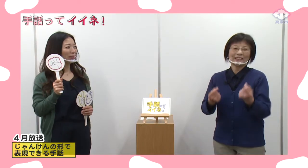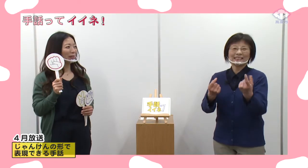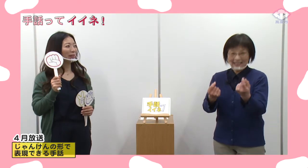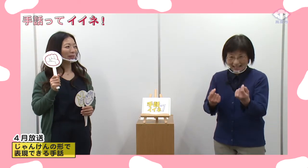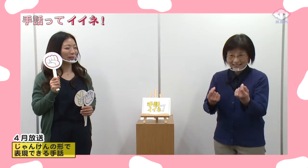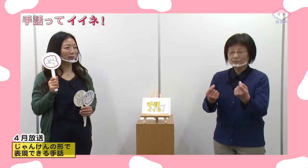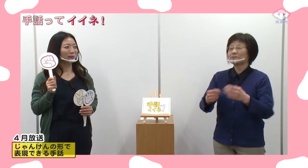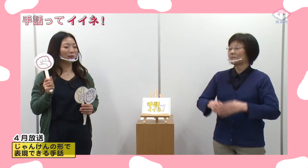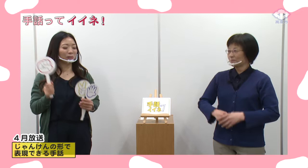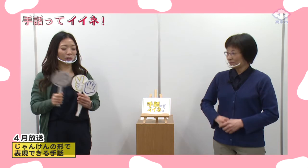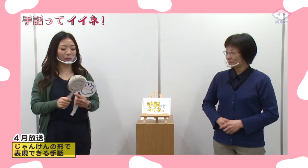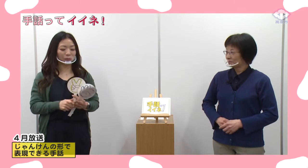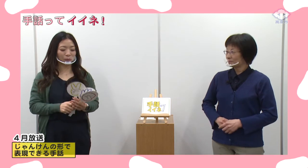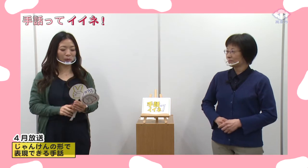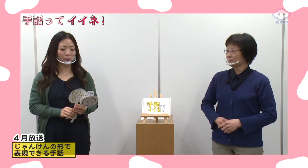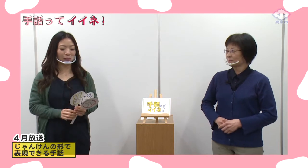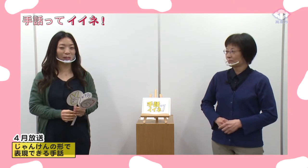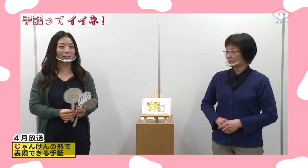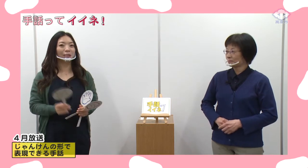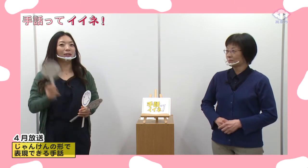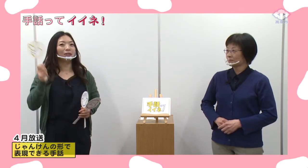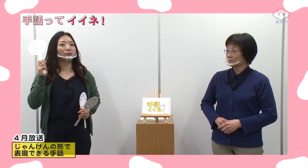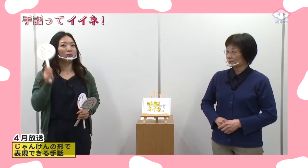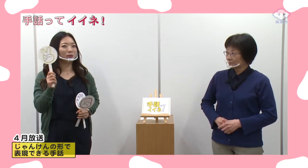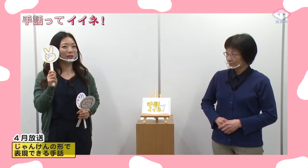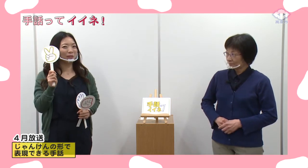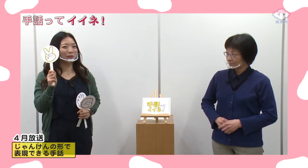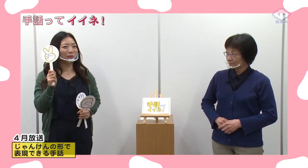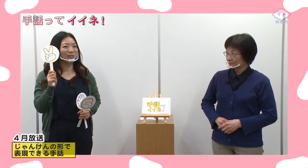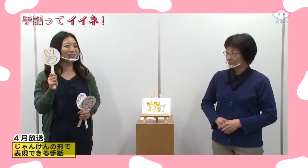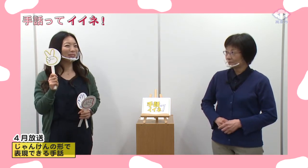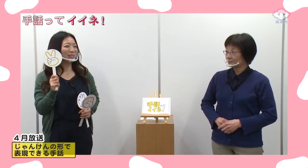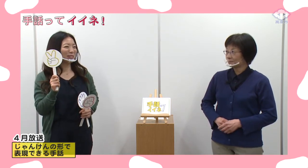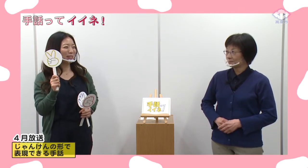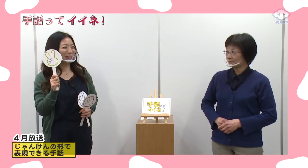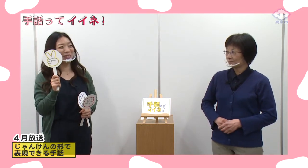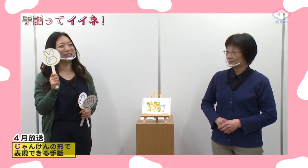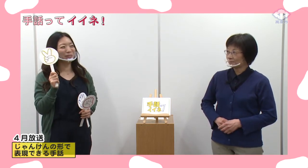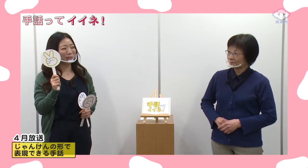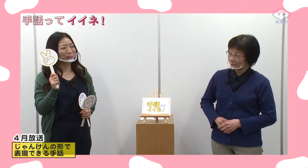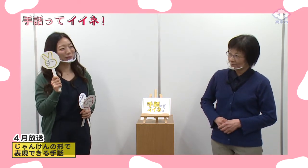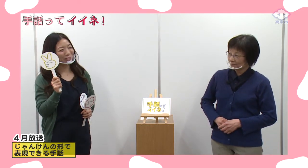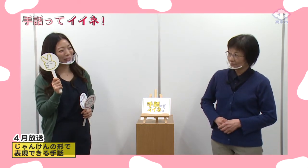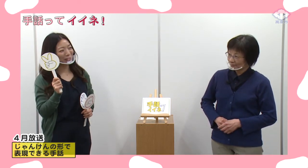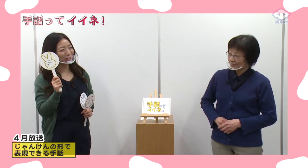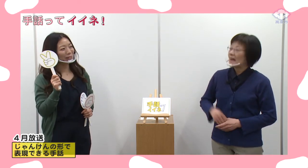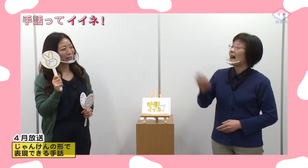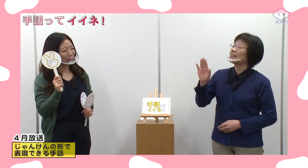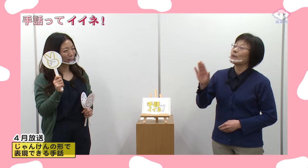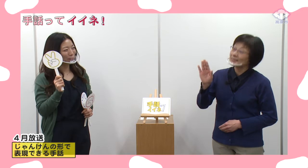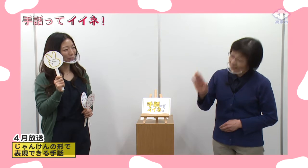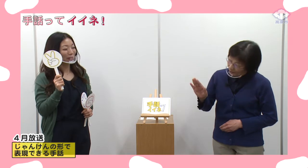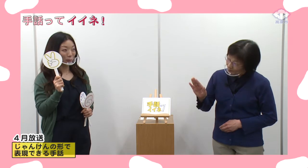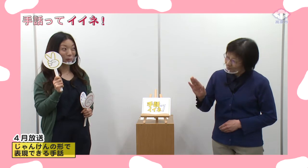ですね、 はい、では次はチョキはさすがにないですよね。そんなに ありますよ。 あるんです